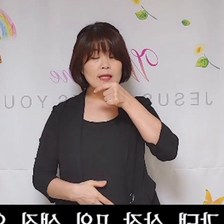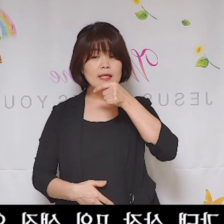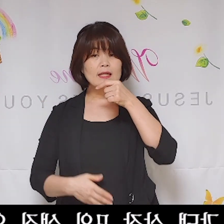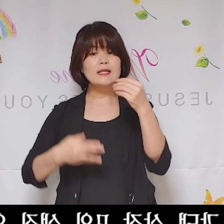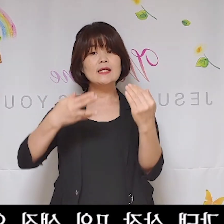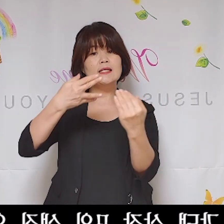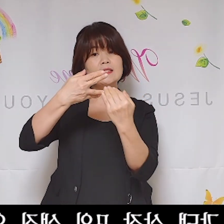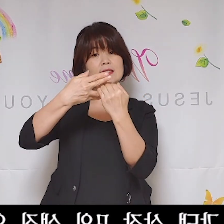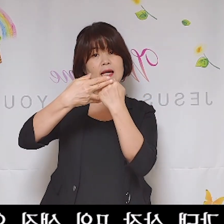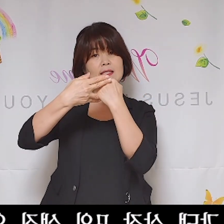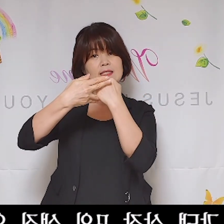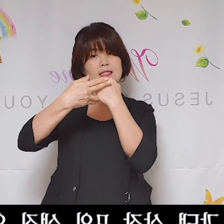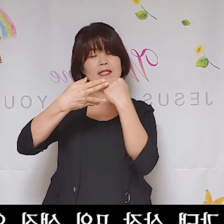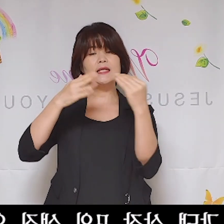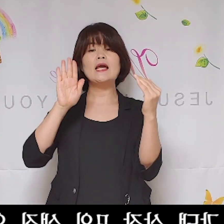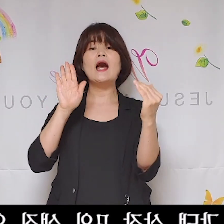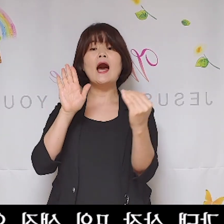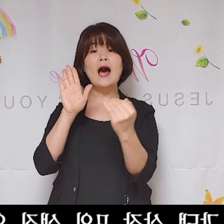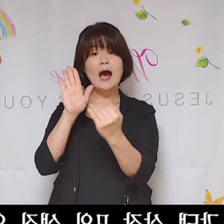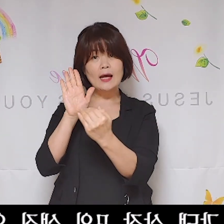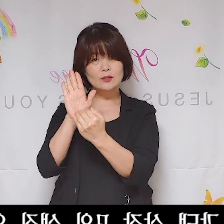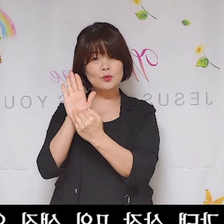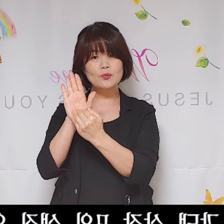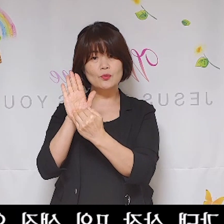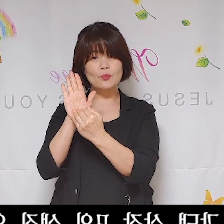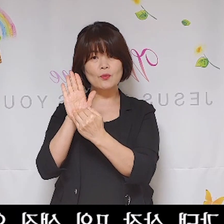물이 새지 않도록.